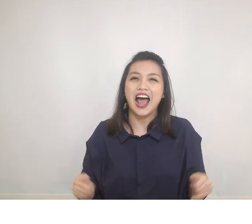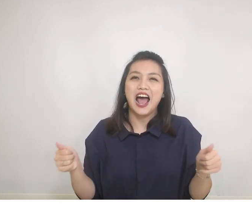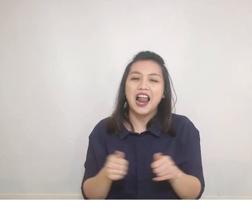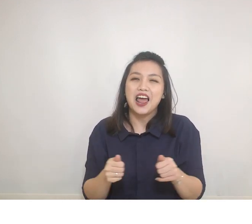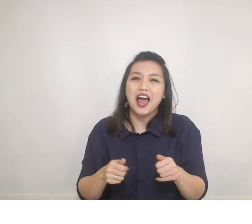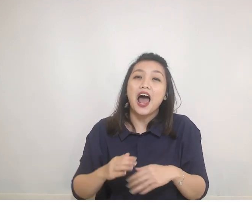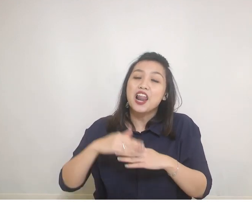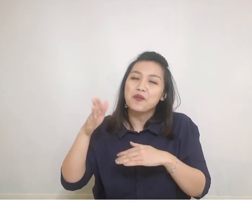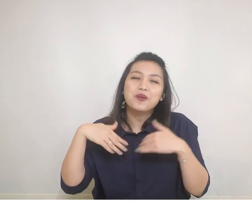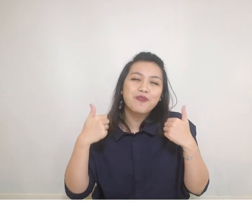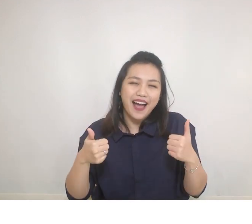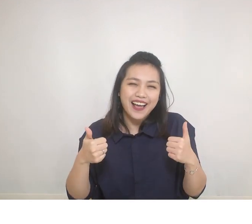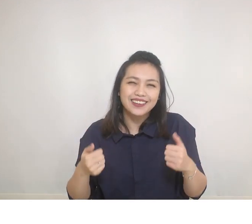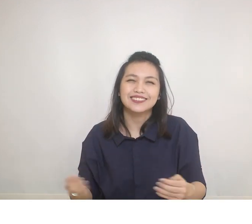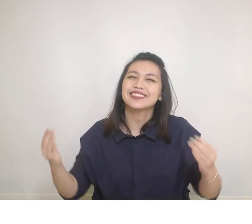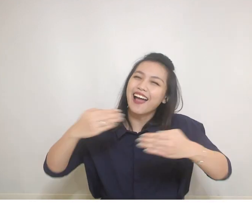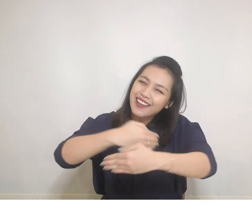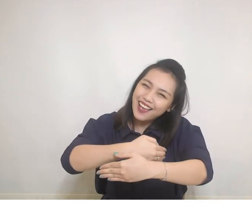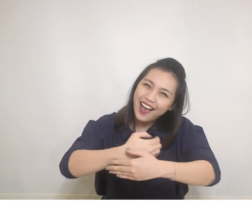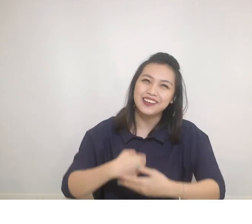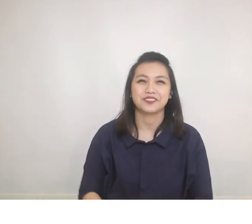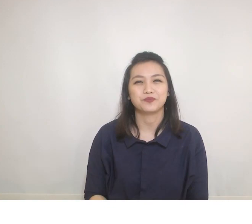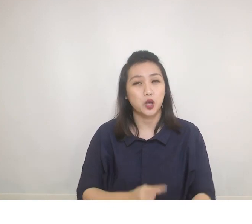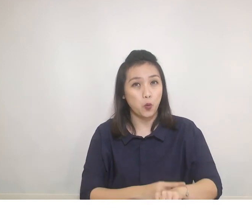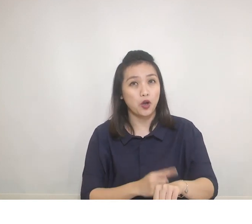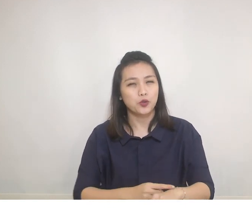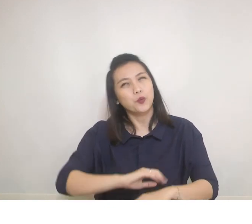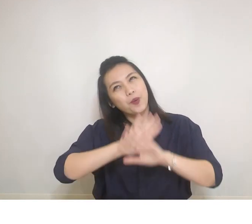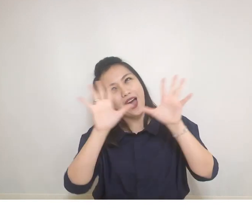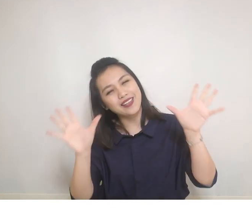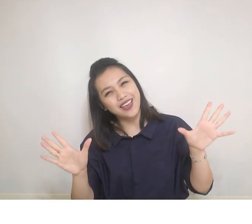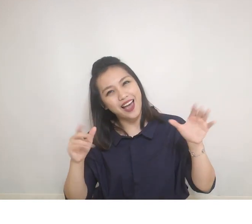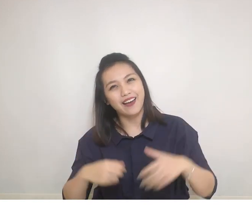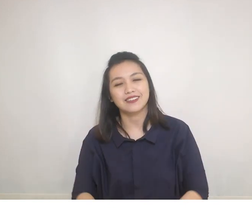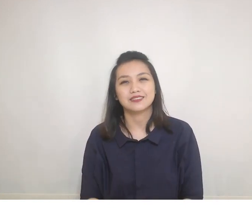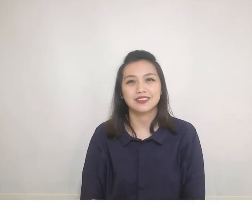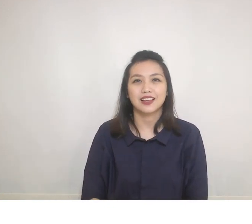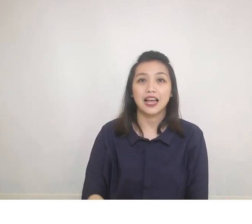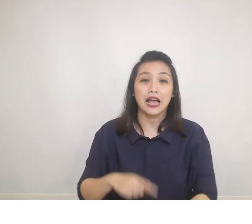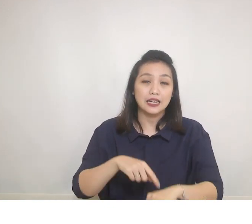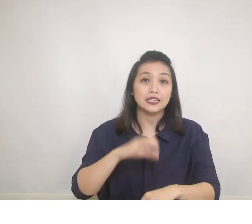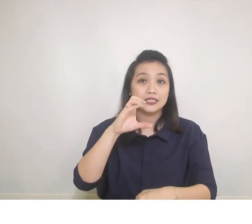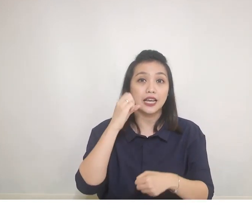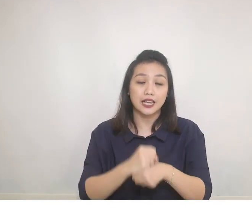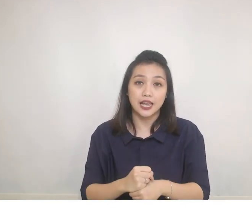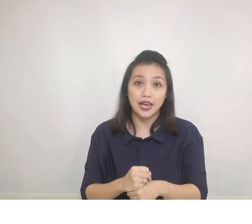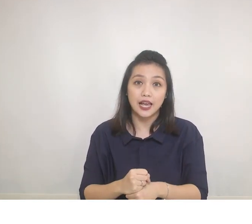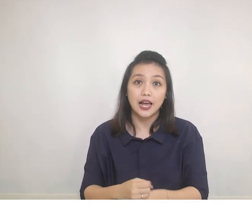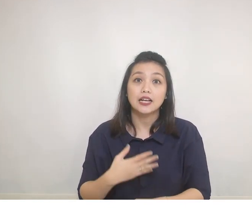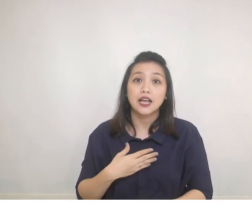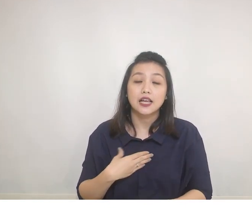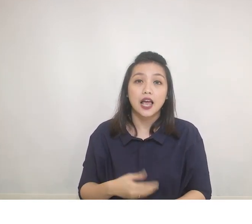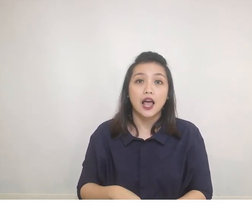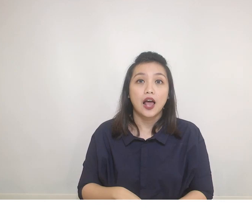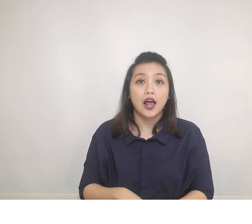tidak mau lagi seperti dulu. Saya berusaha menyimak firman dan sharing-sharing dari teman-teman ini. Dan saya juga, hati saya juga